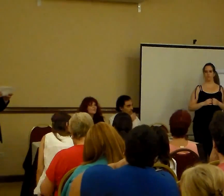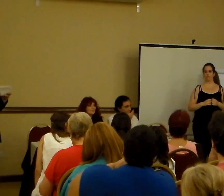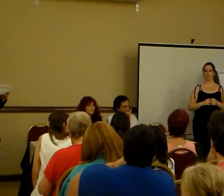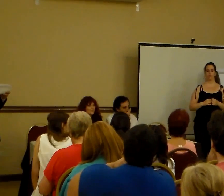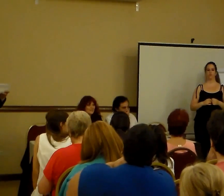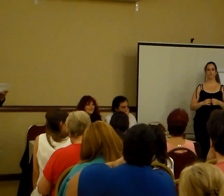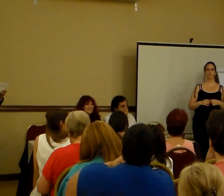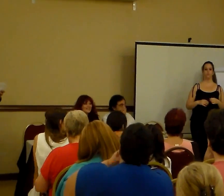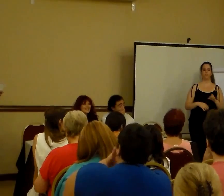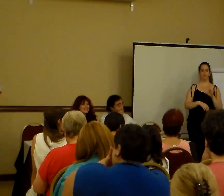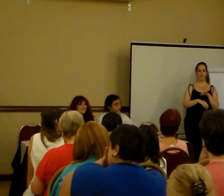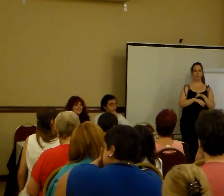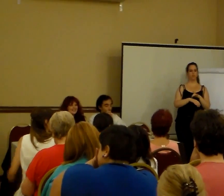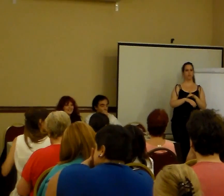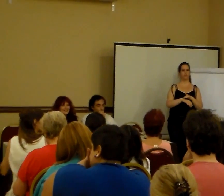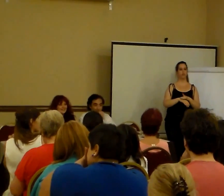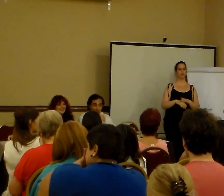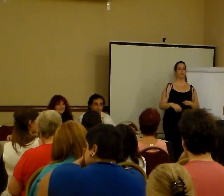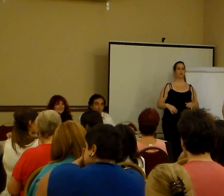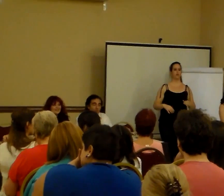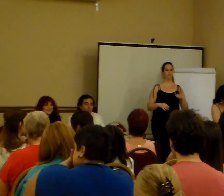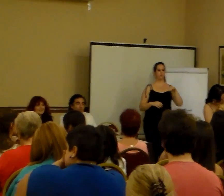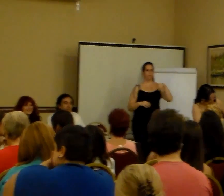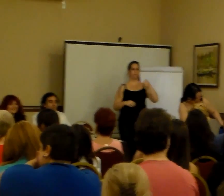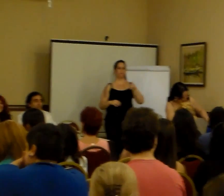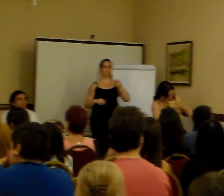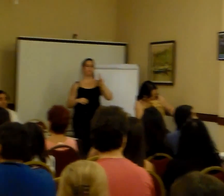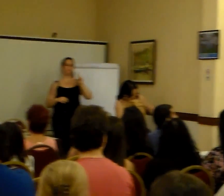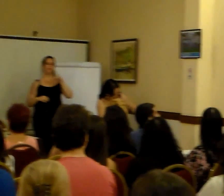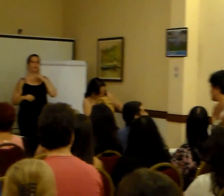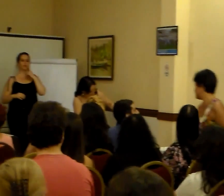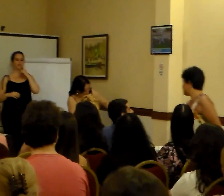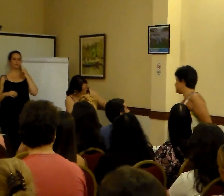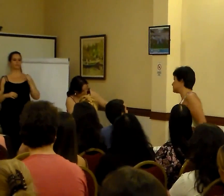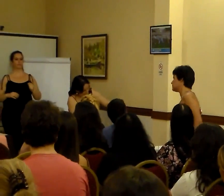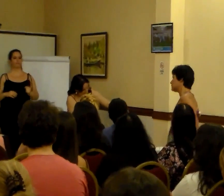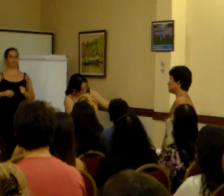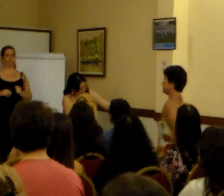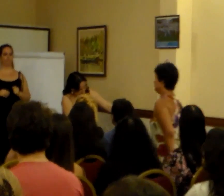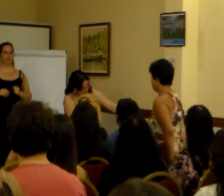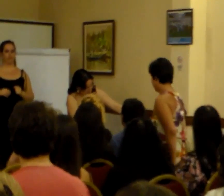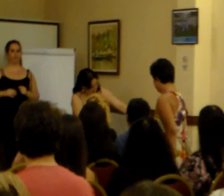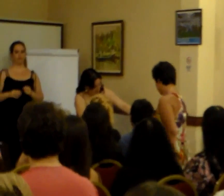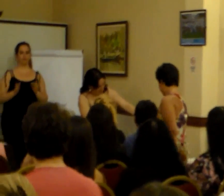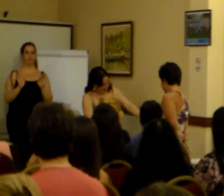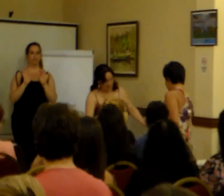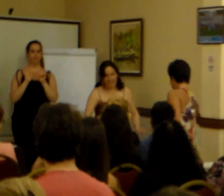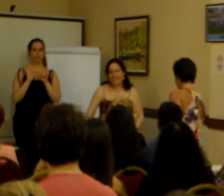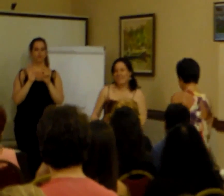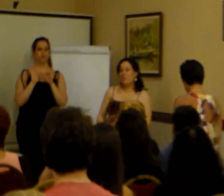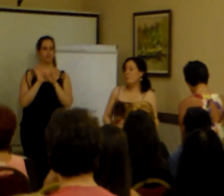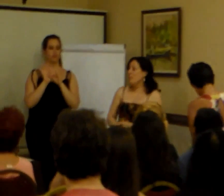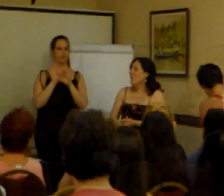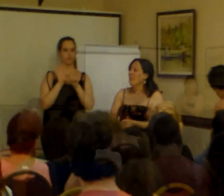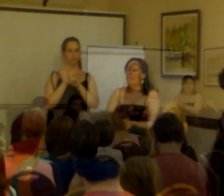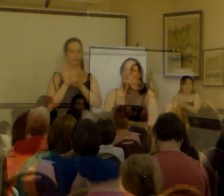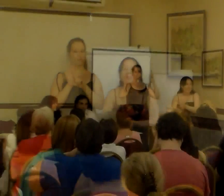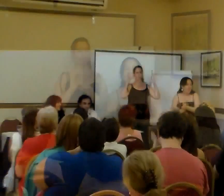la doctora Estela Maris Arruñada, abogada especialista en salud y derecho constitucional.